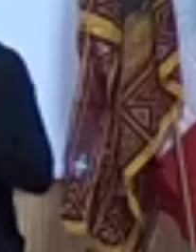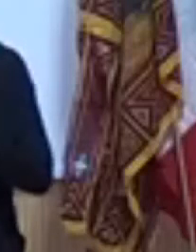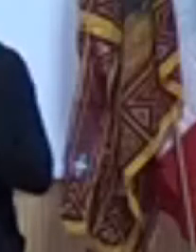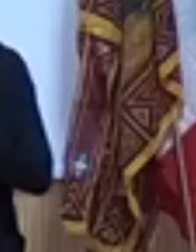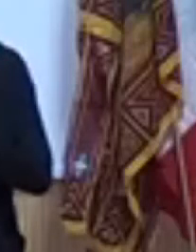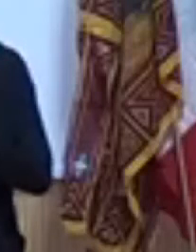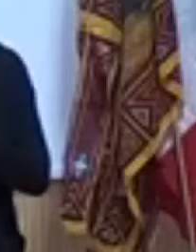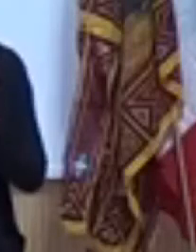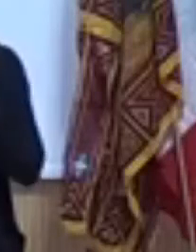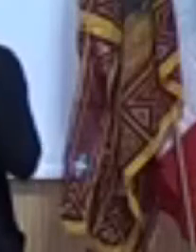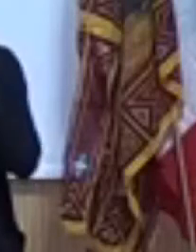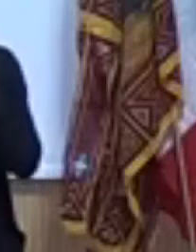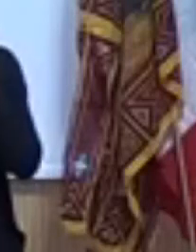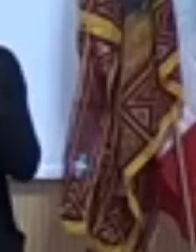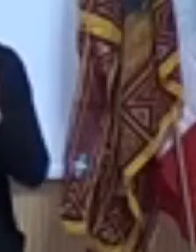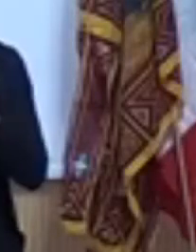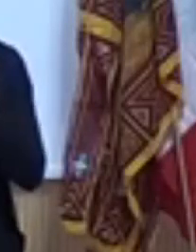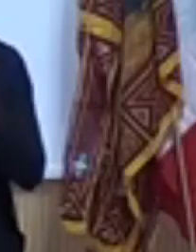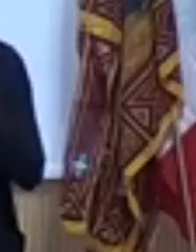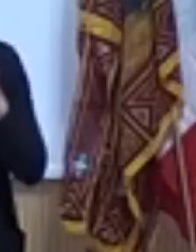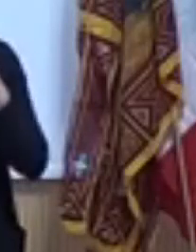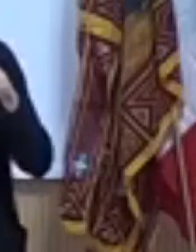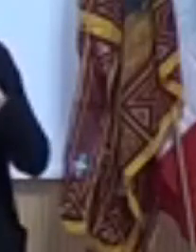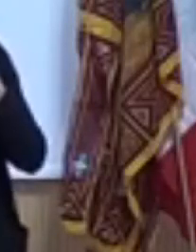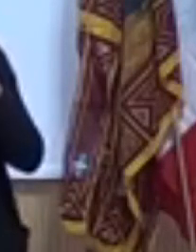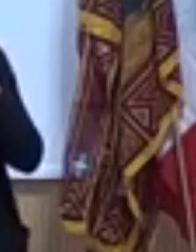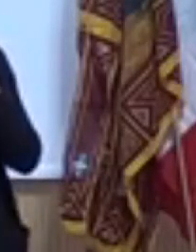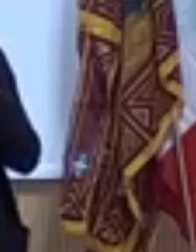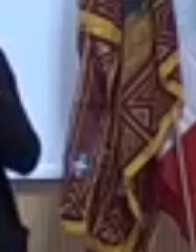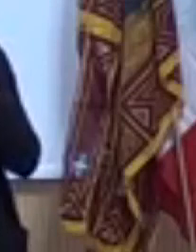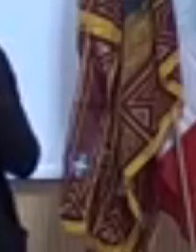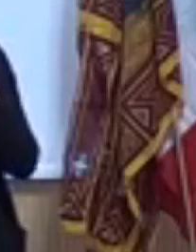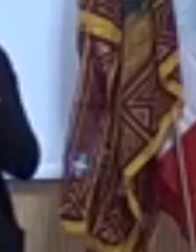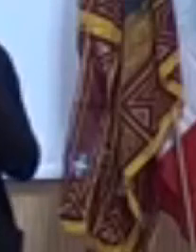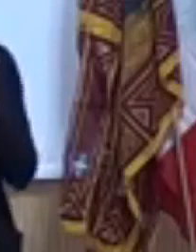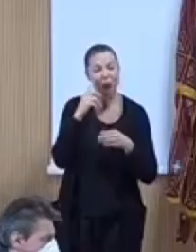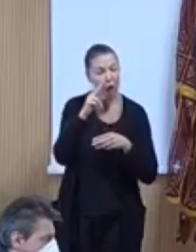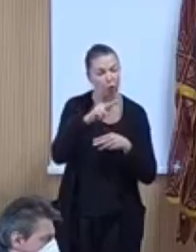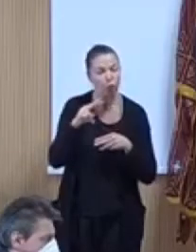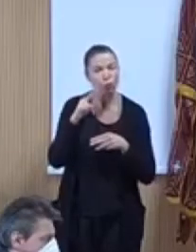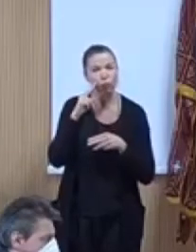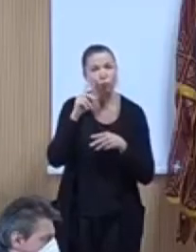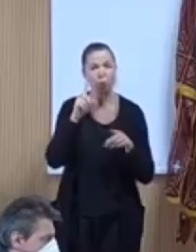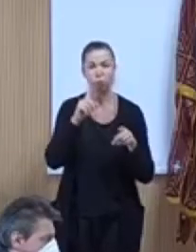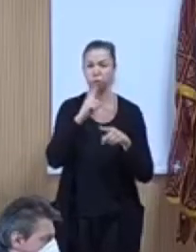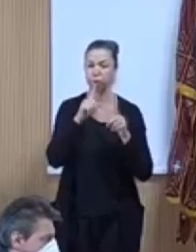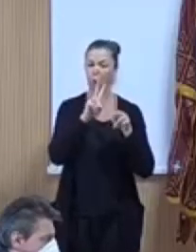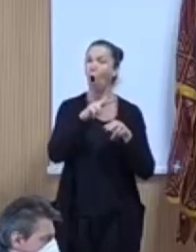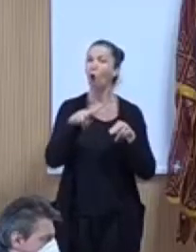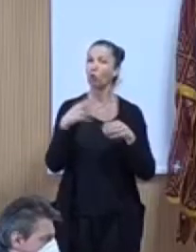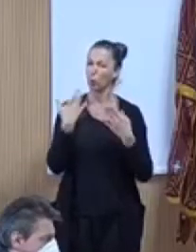strumento che più che permettere una progressiva riapertura ha impedito laddove l'azienda